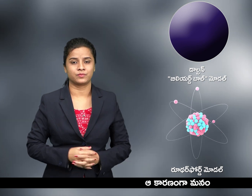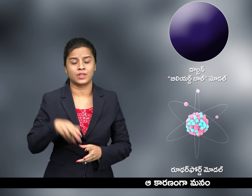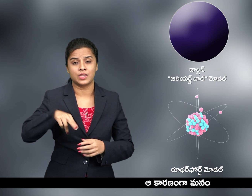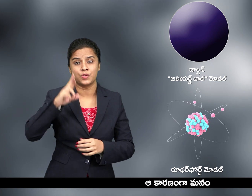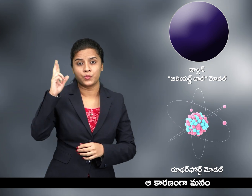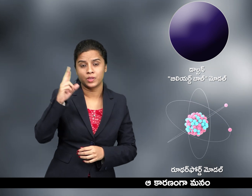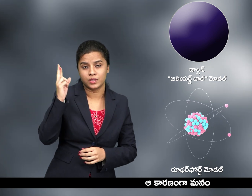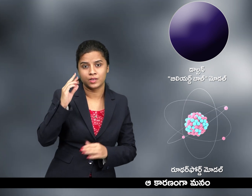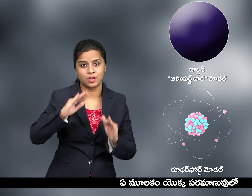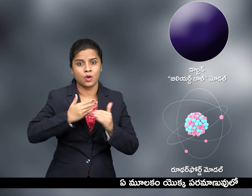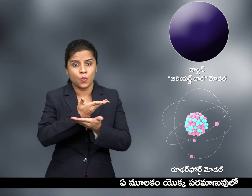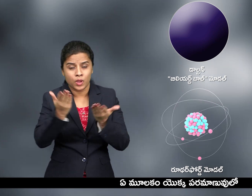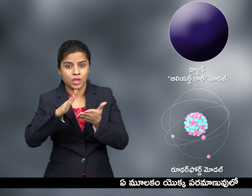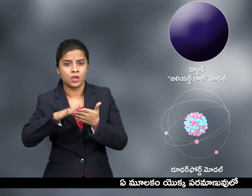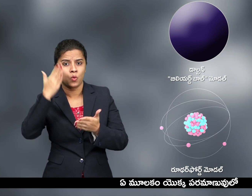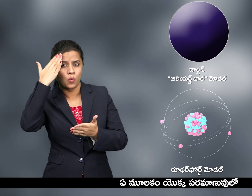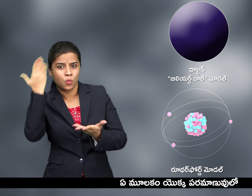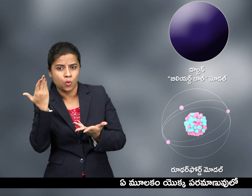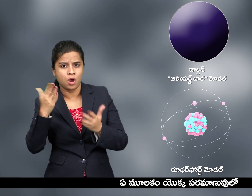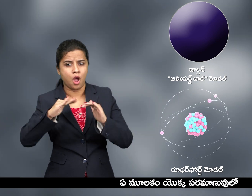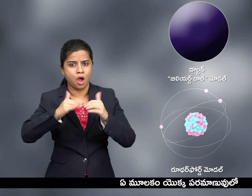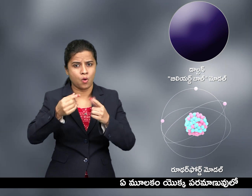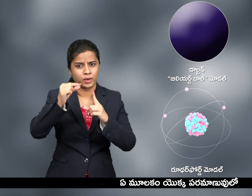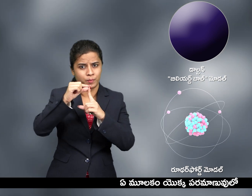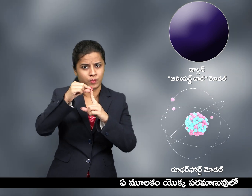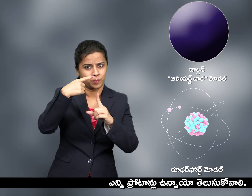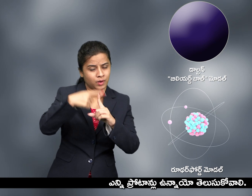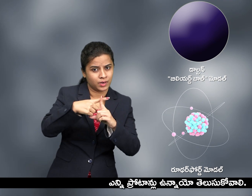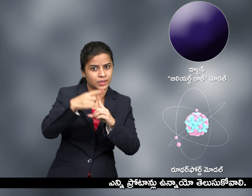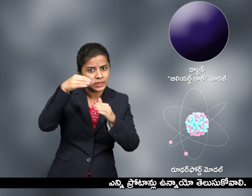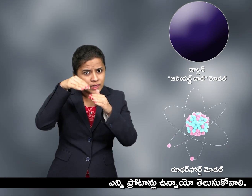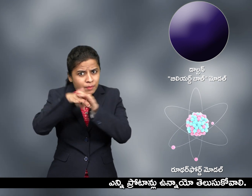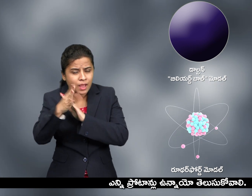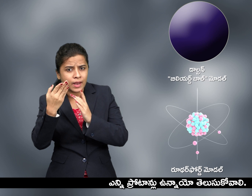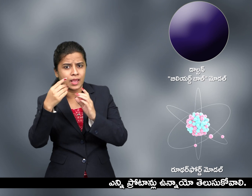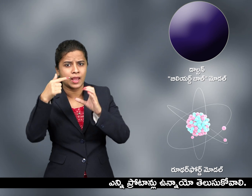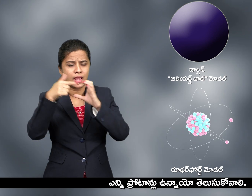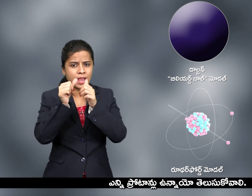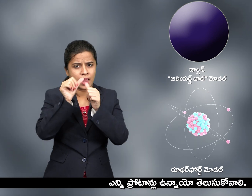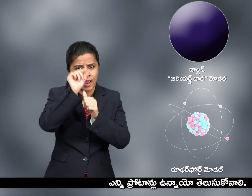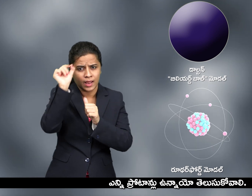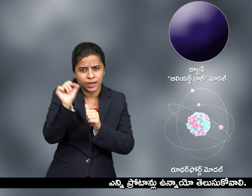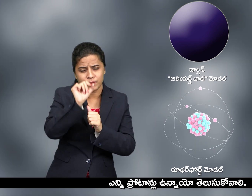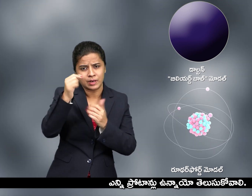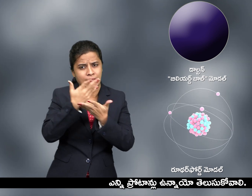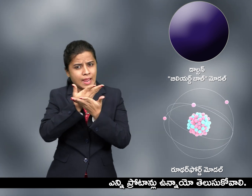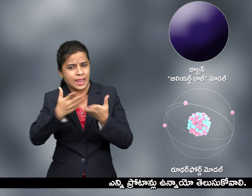ఆ కారణంగా మనం ఏ మూలకం యొక్క పరమాణువులో ఎన్ని ప్రోటాన్లు ఉన్నాయో